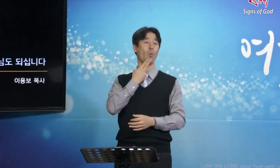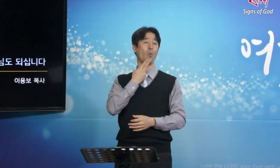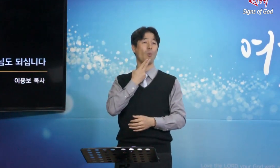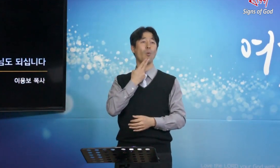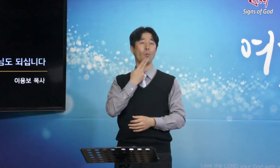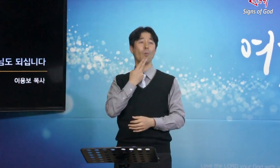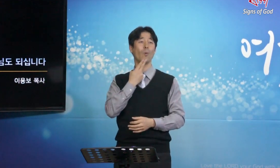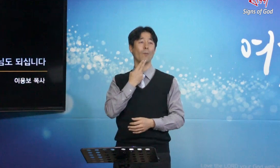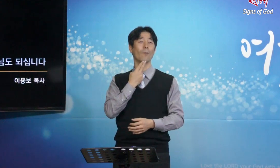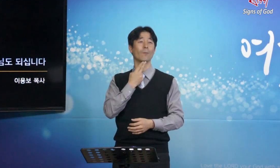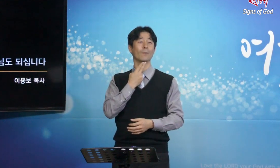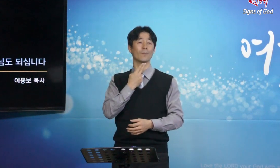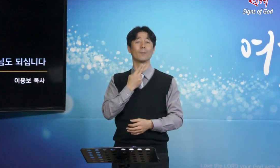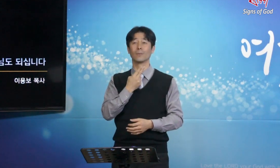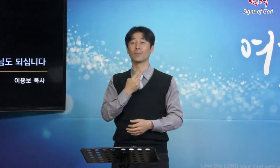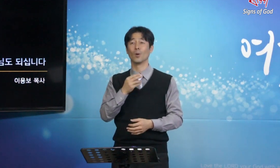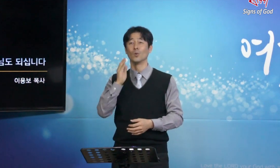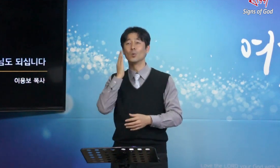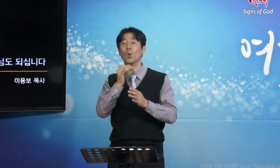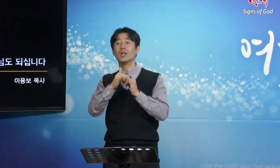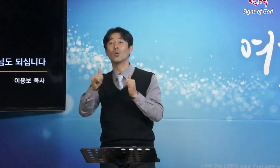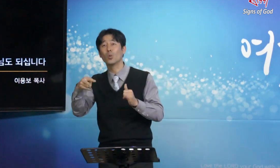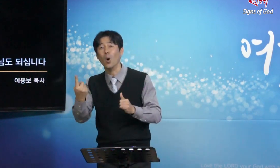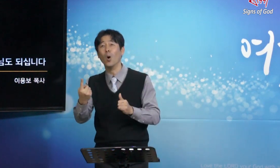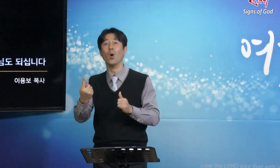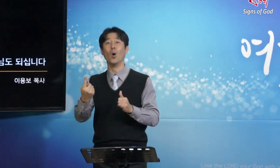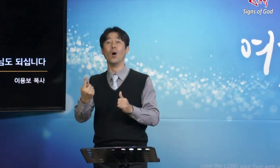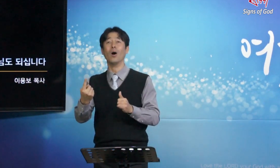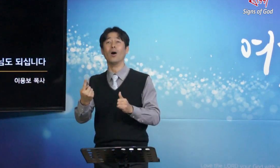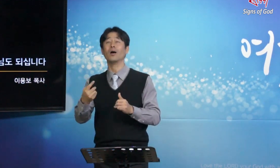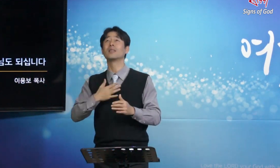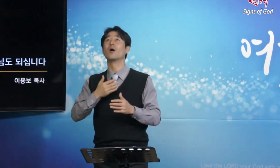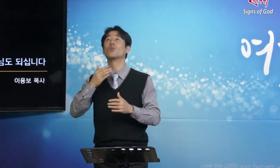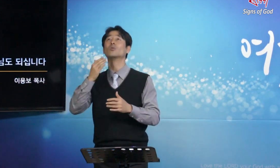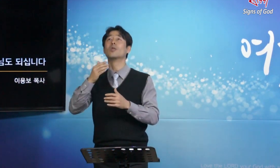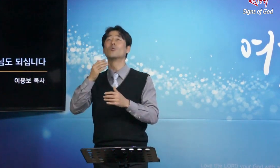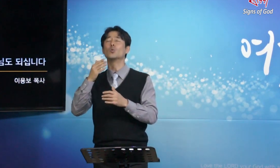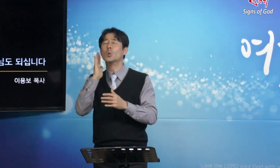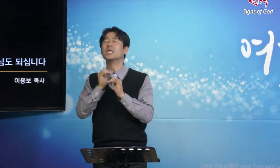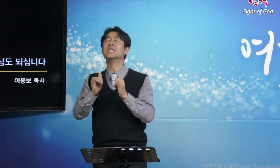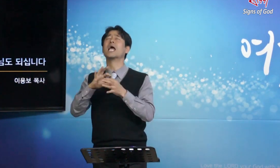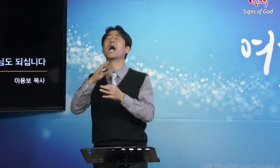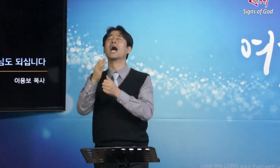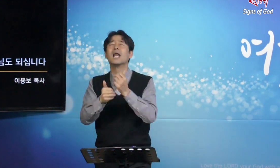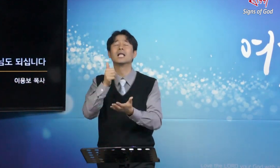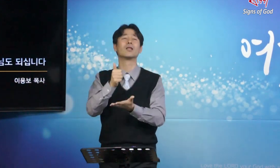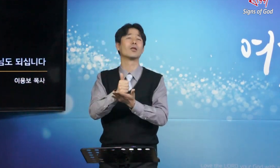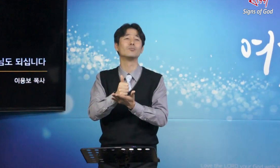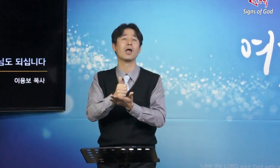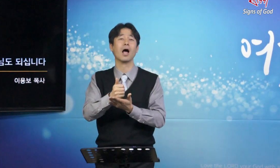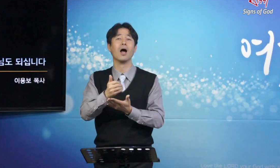그 평민들은, 일반인들은 하나님을 나의 하나님이라고 부를 수 없었을 것입니다. 농인들도